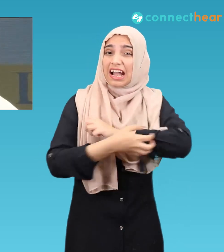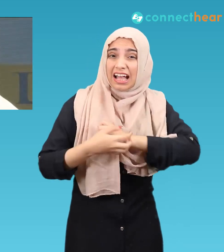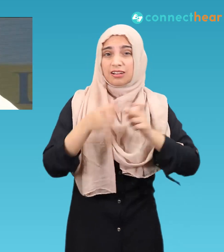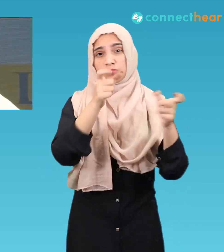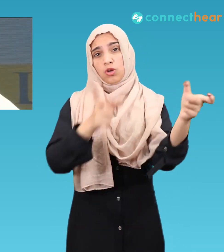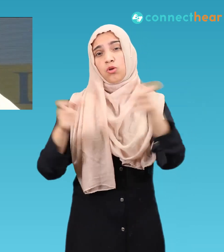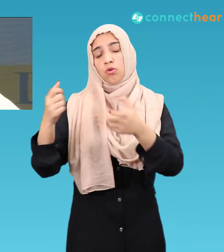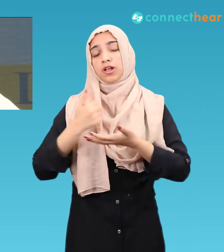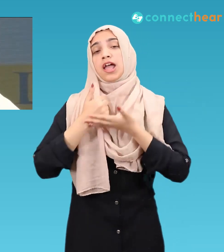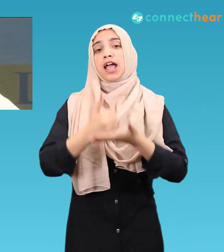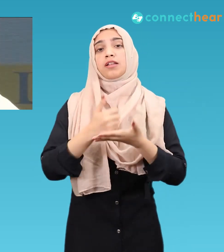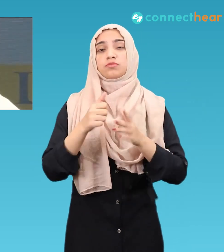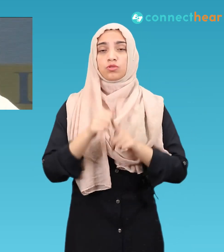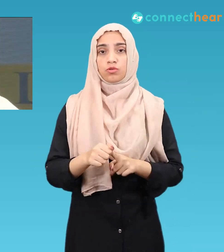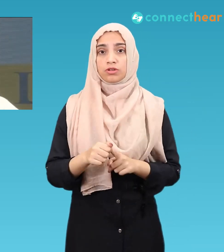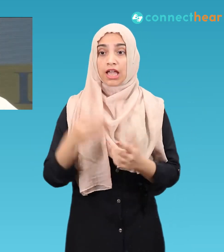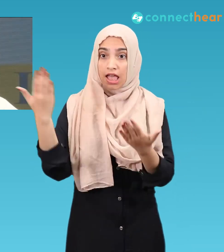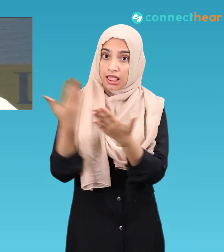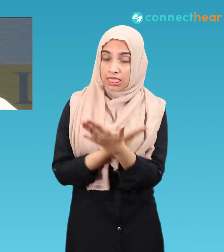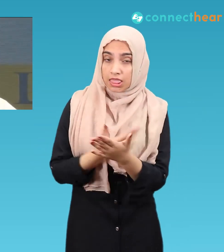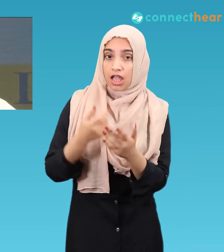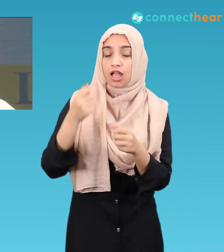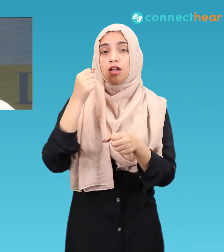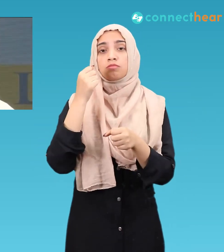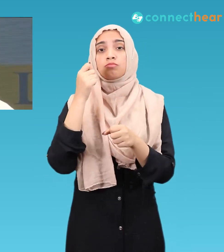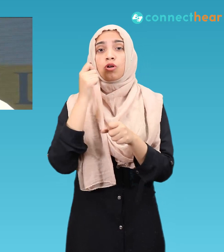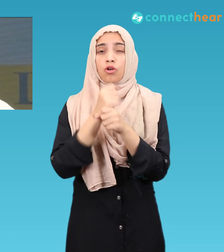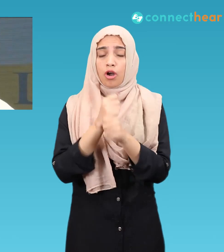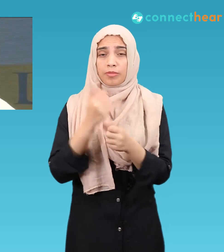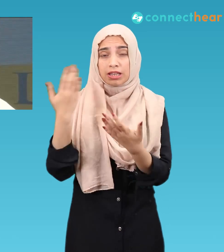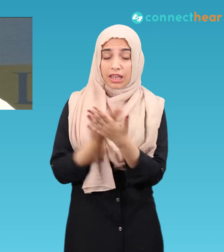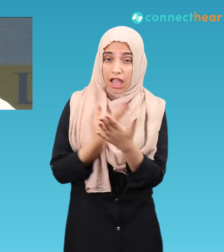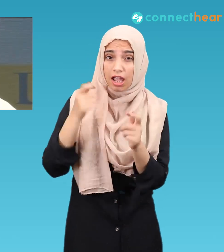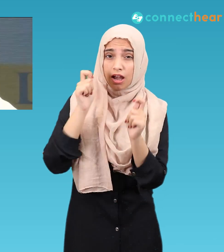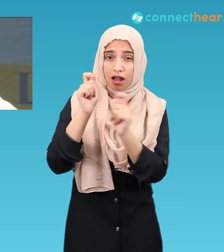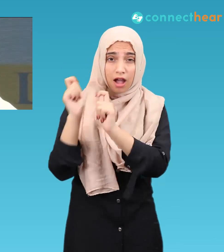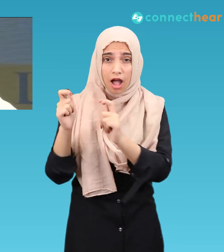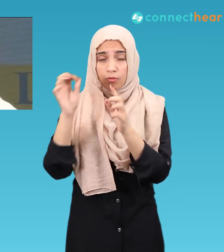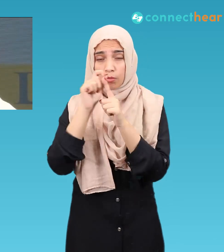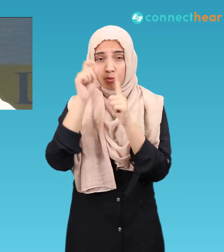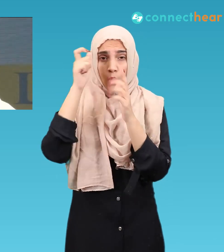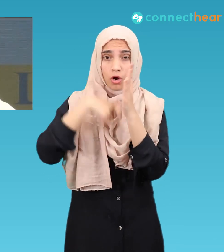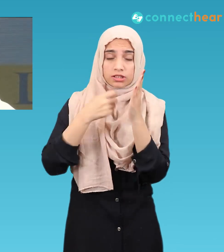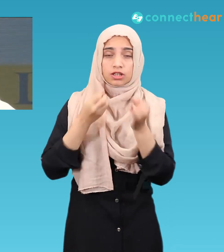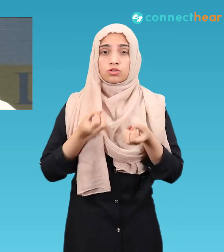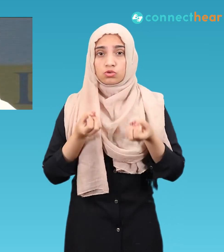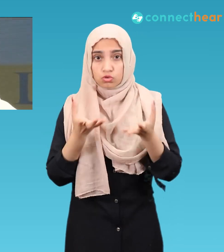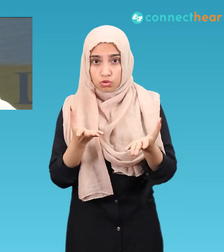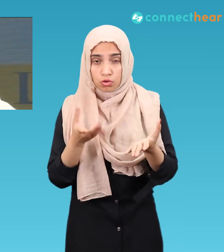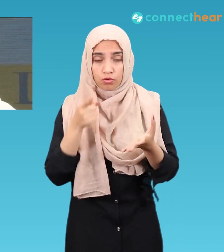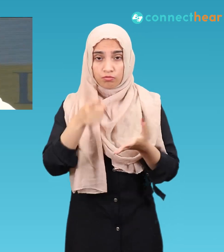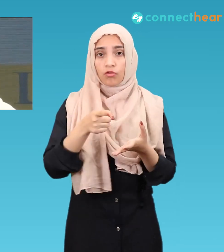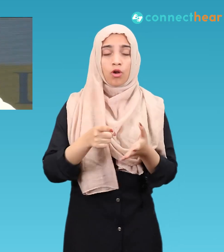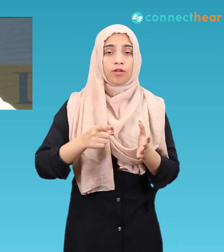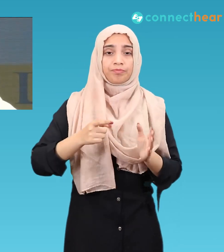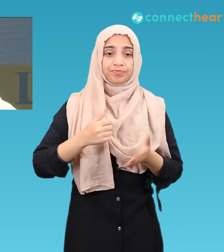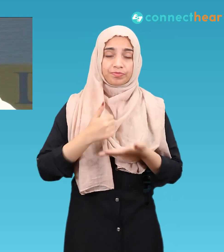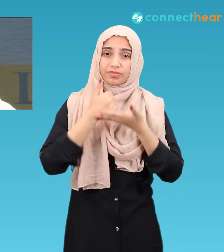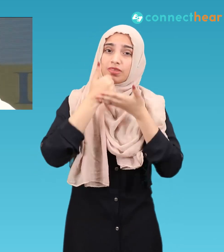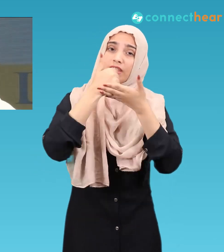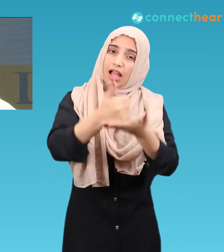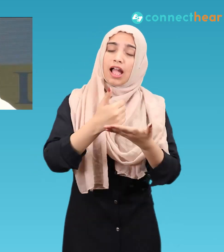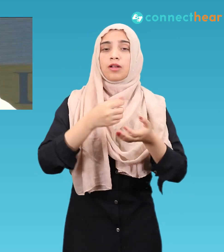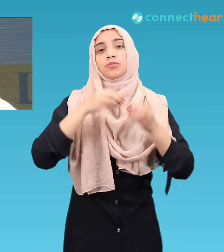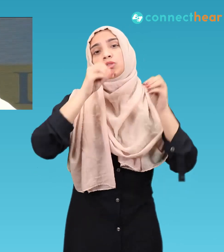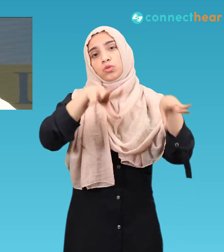है। तो ये हम कोई किसी पे एहसान नहीं कर रहे, ये वर्कर्स का हक है, मेहनत कश लोगों